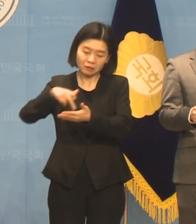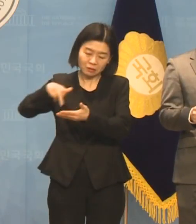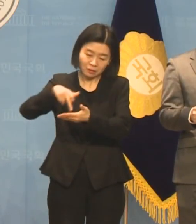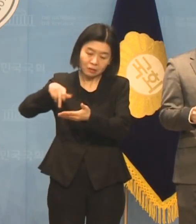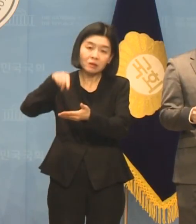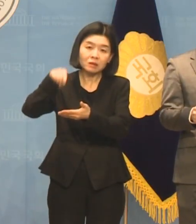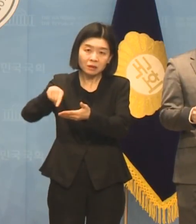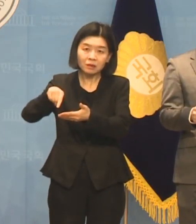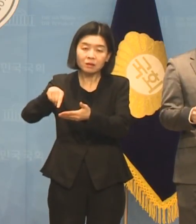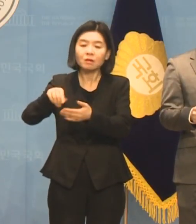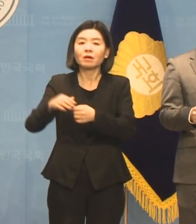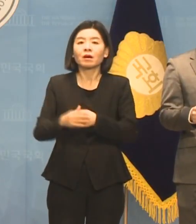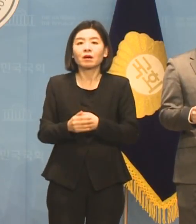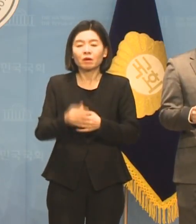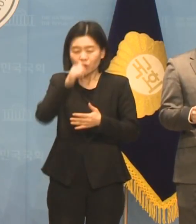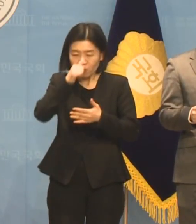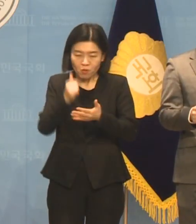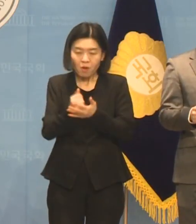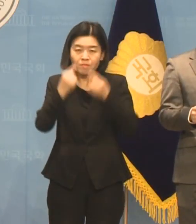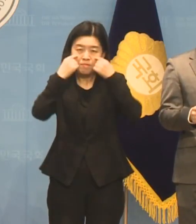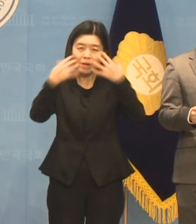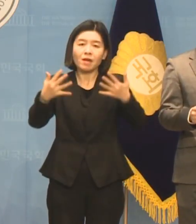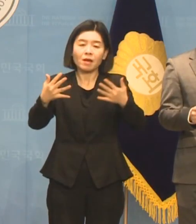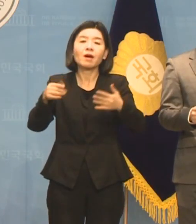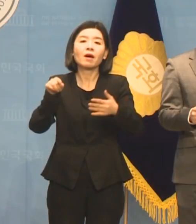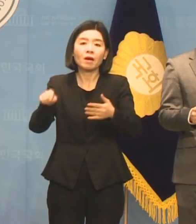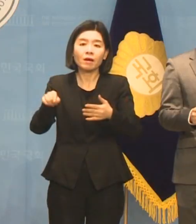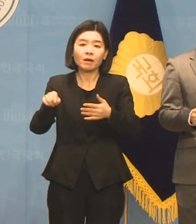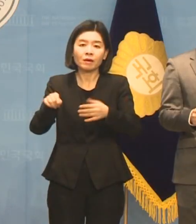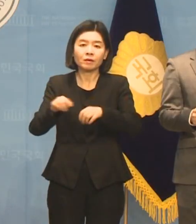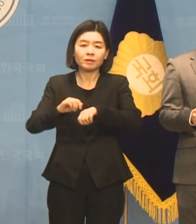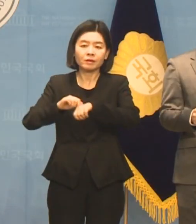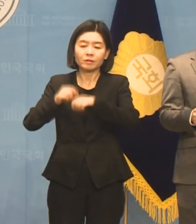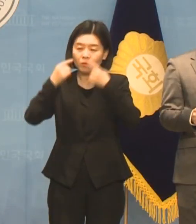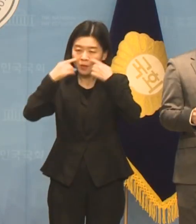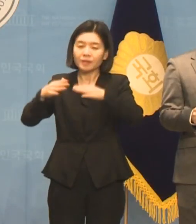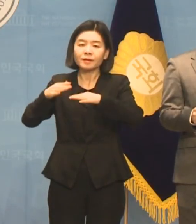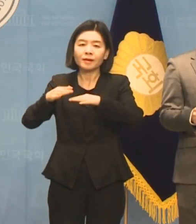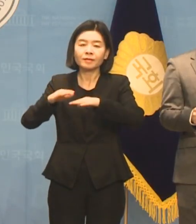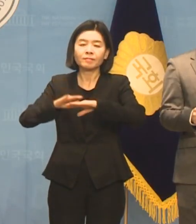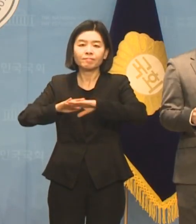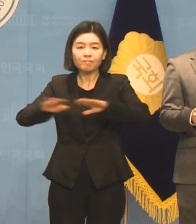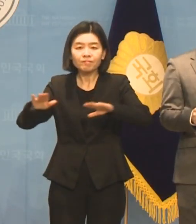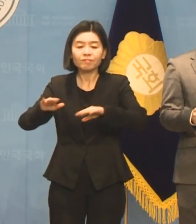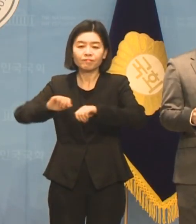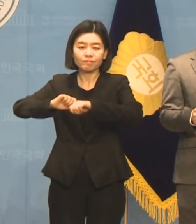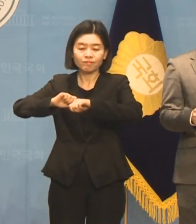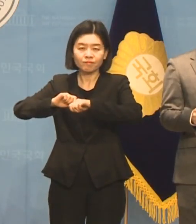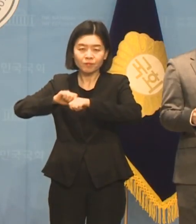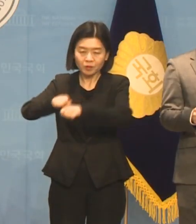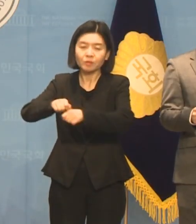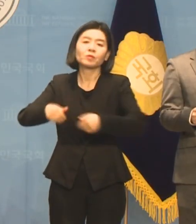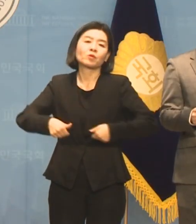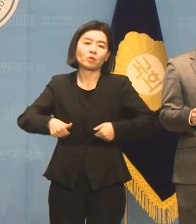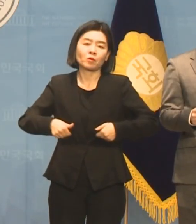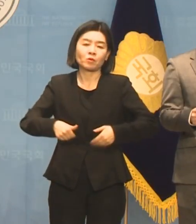이는 명백한 범죄 조장 행위이며 즉각적 조치를 필요하다고